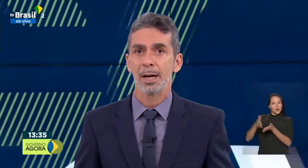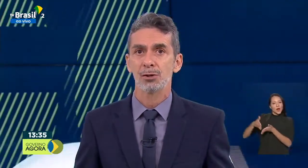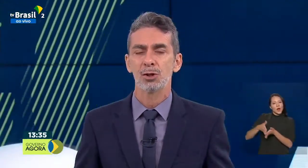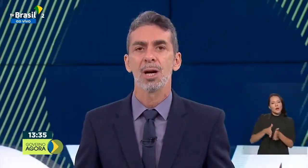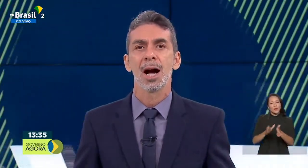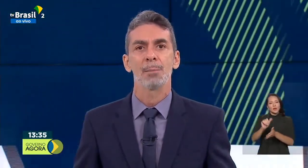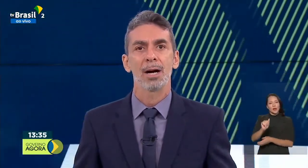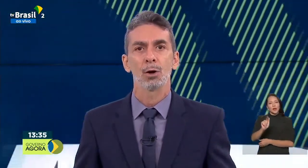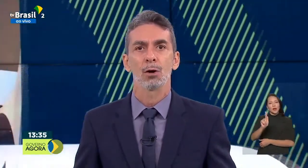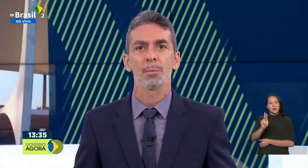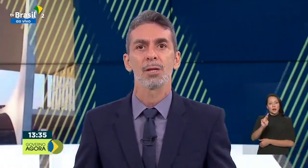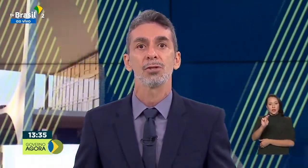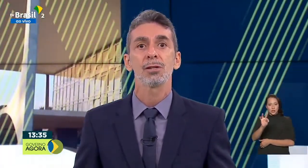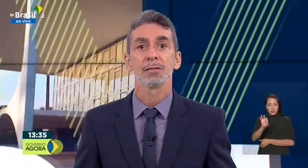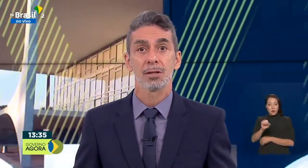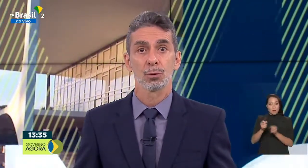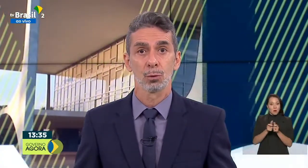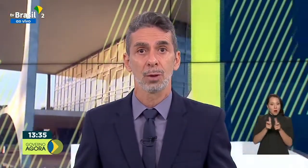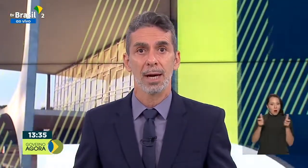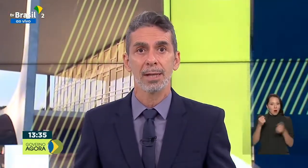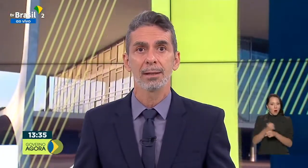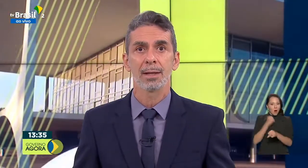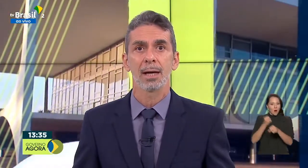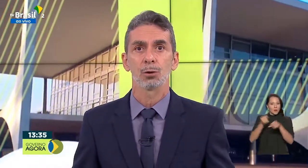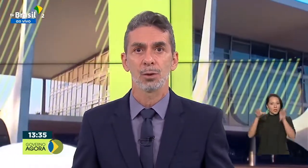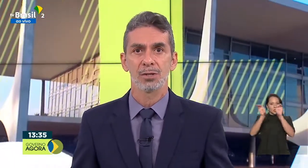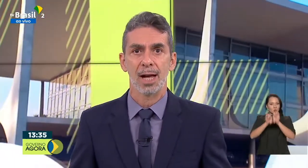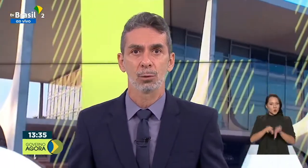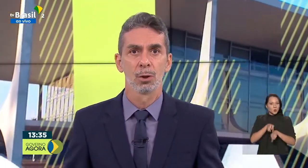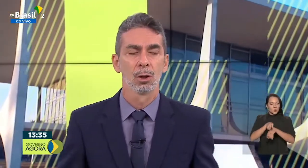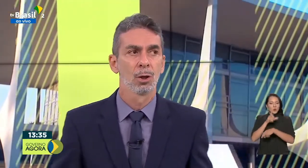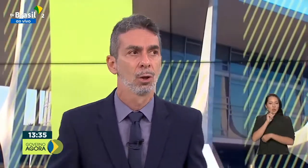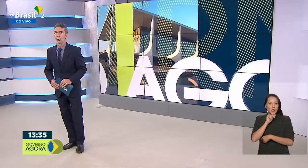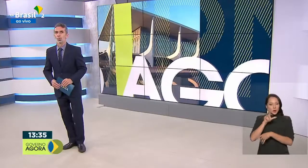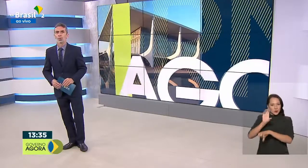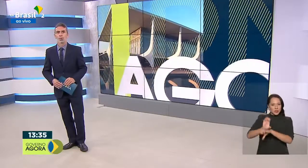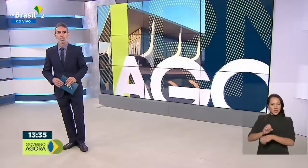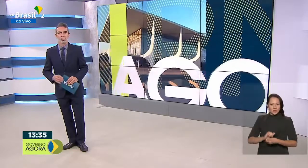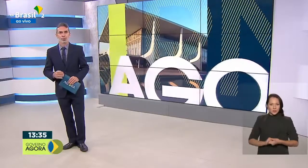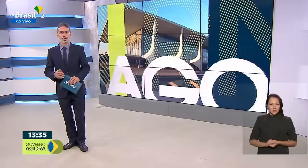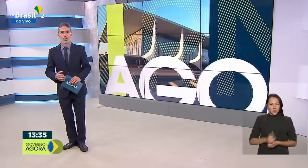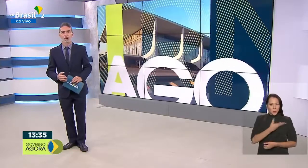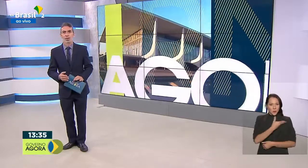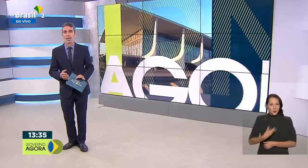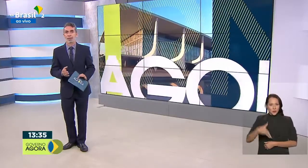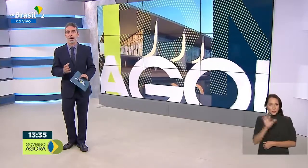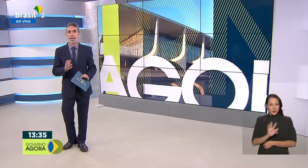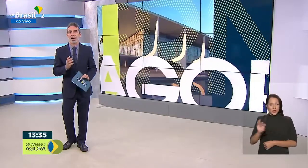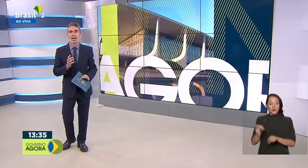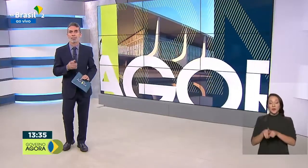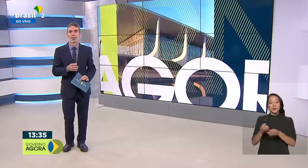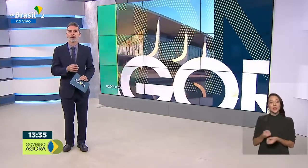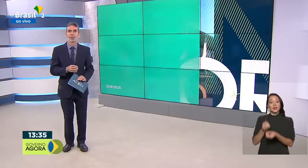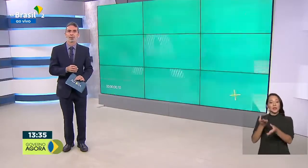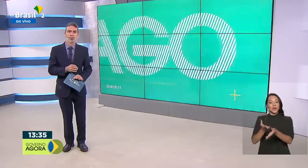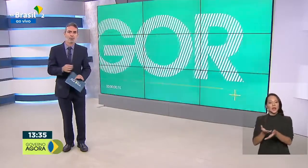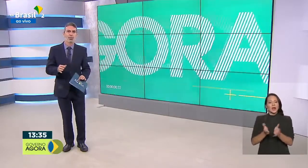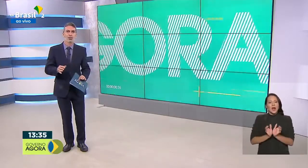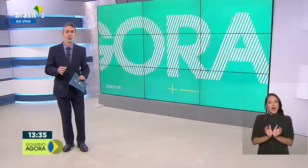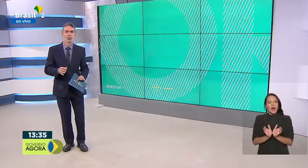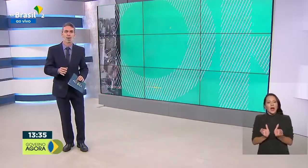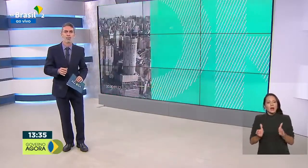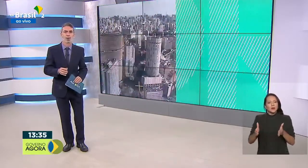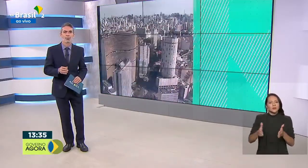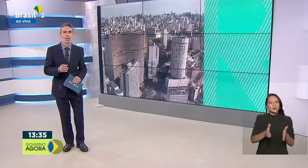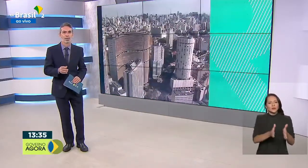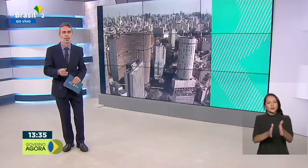do Agreste, a maior obra de infraestrutura hídrica do estado. O governo federal também entrega a captação